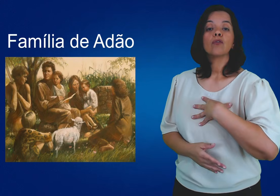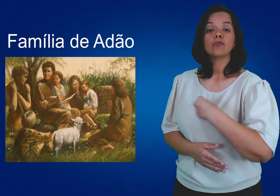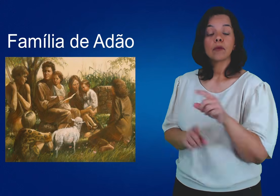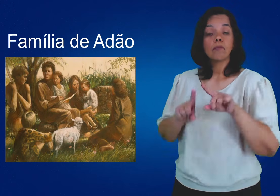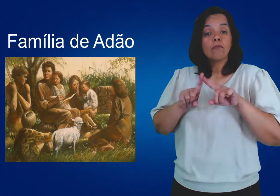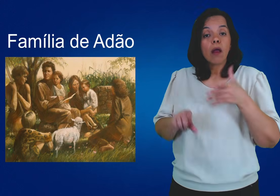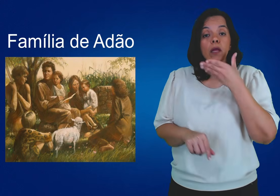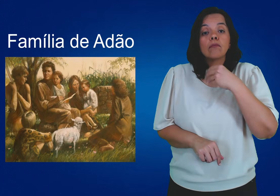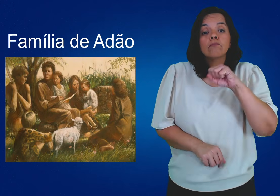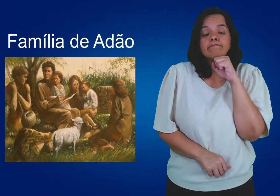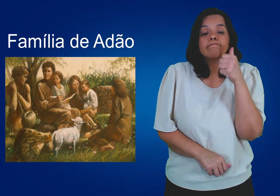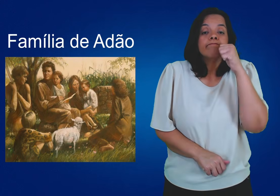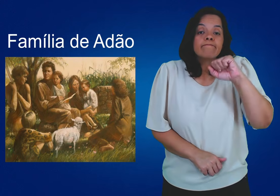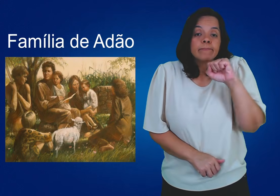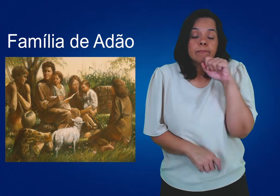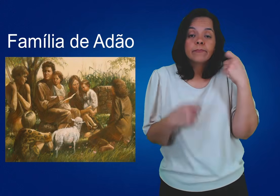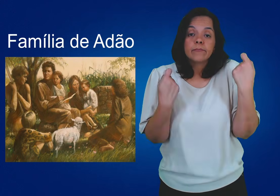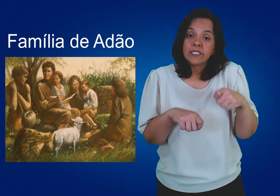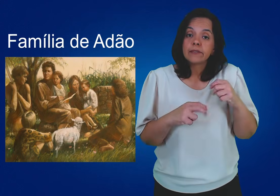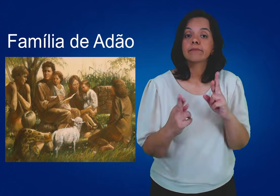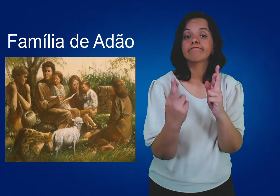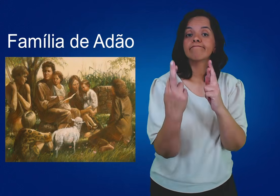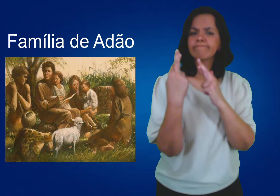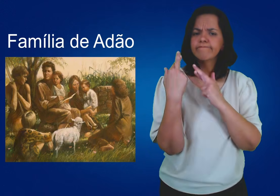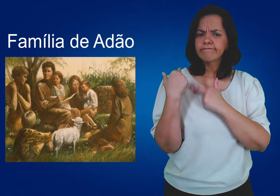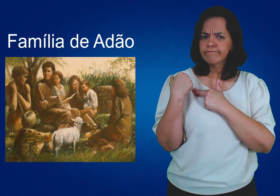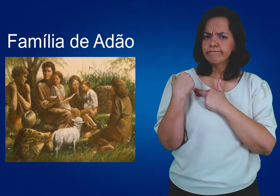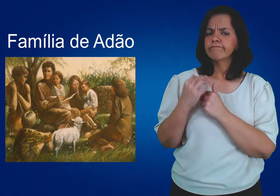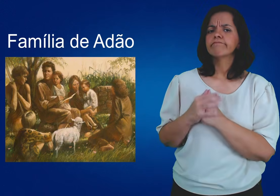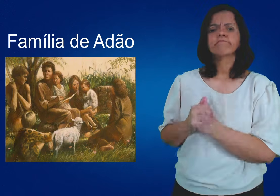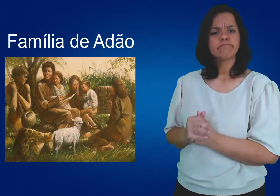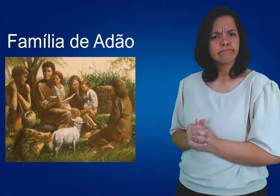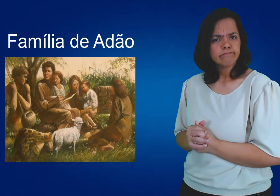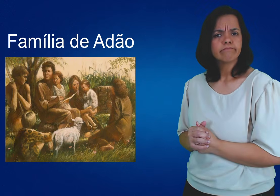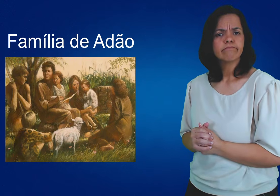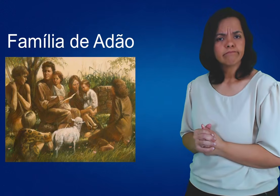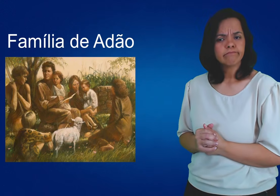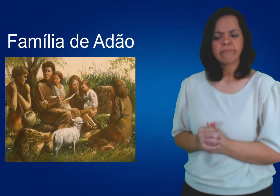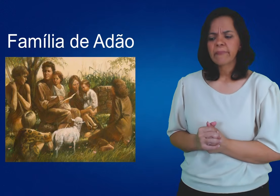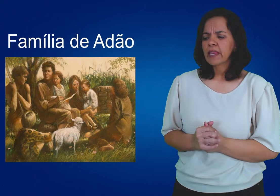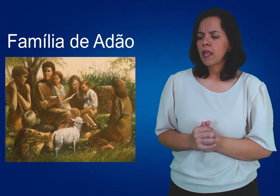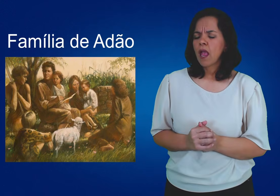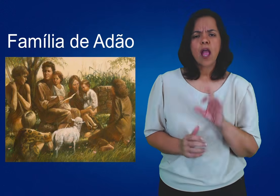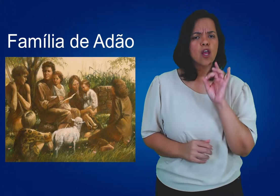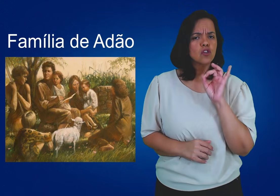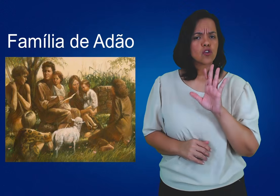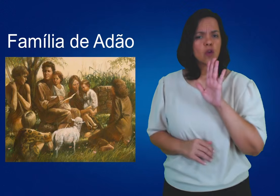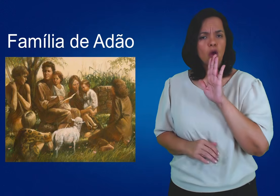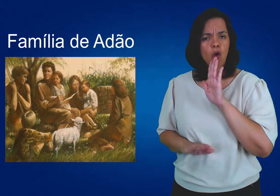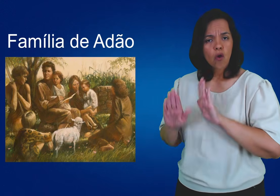Deus deu a eles a oportunidade de ser pai e mãe, e nisso há muita